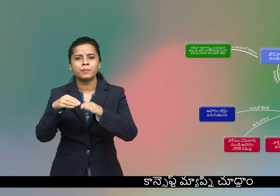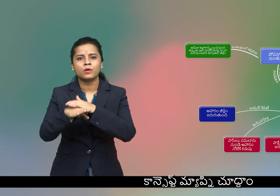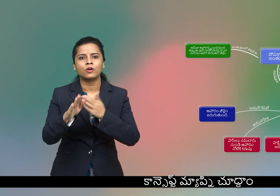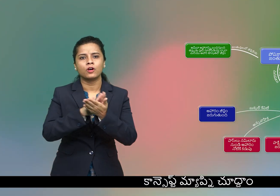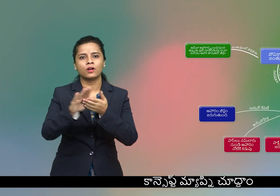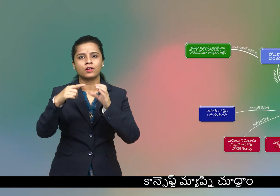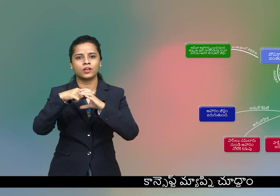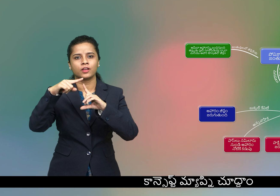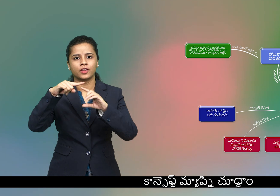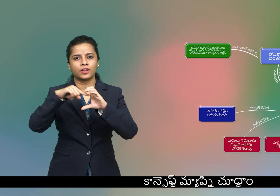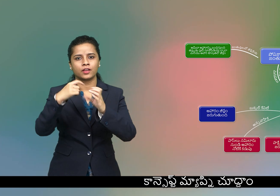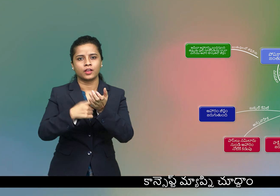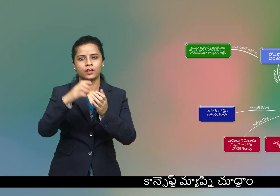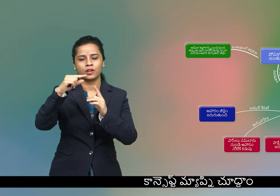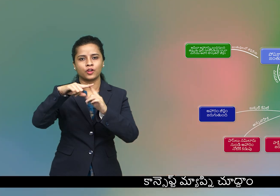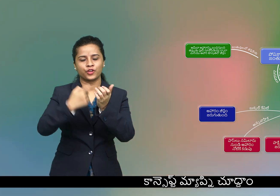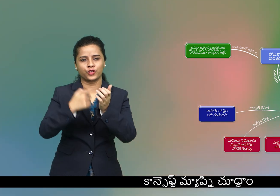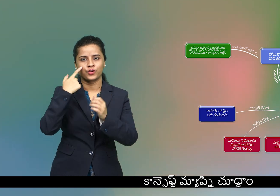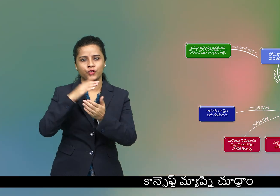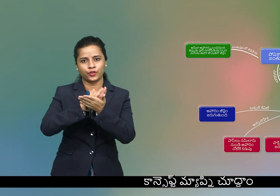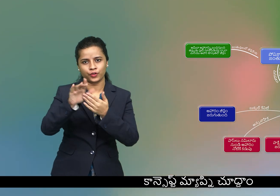కాన్సెప్ట్ మ్యాప్ని చూద్దాం.